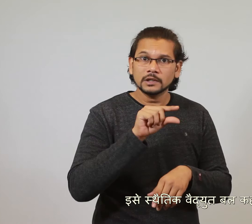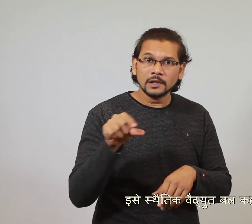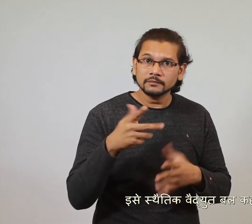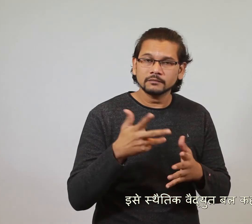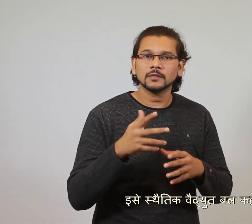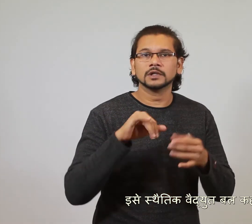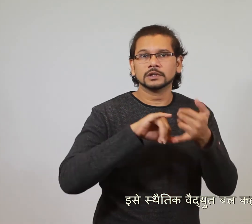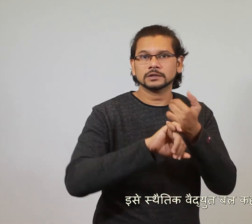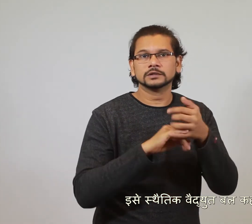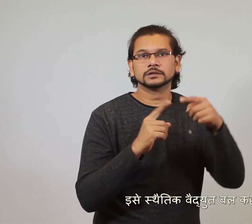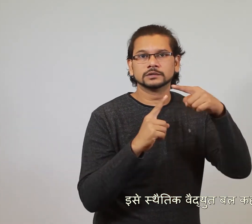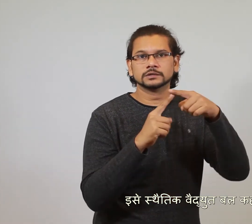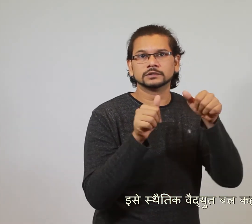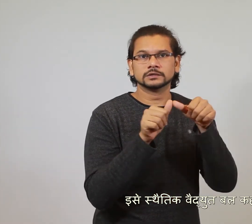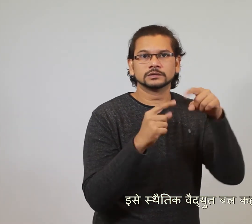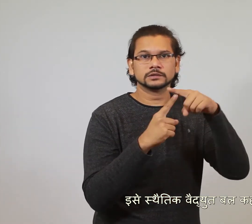इसे स्थेतिक विद्युद बल कहते है